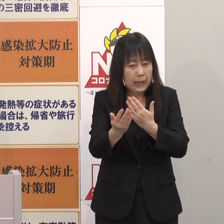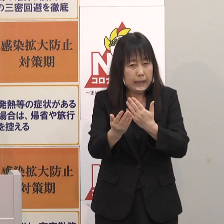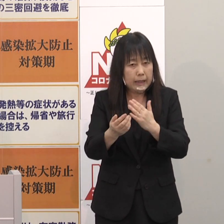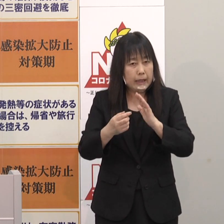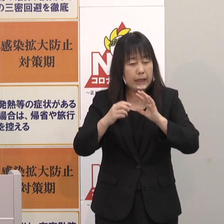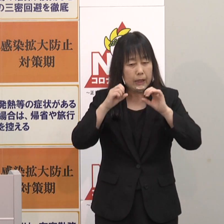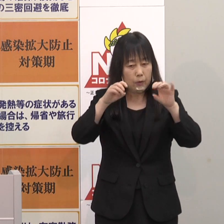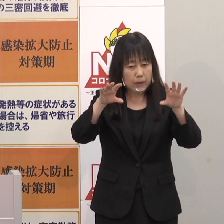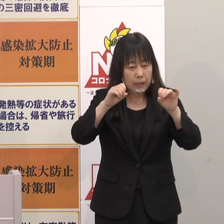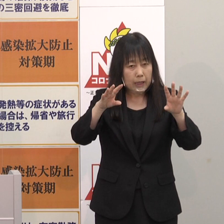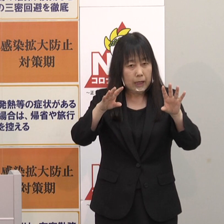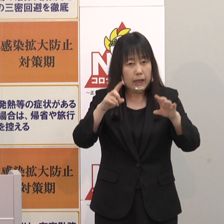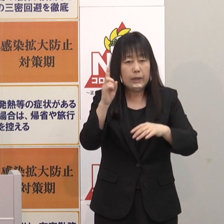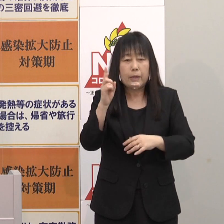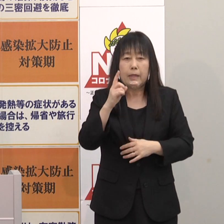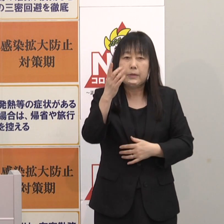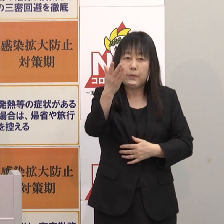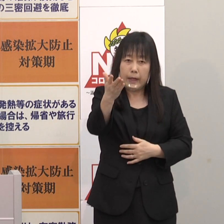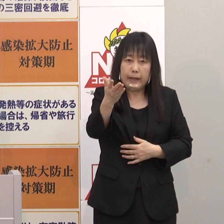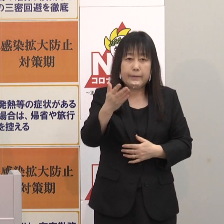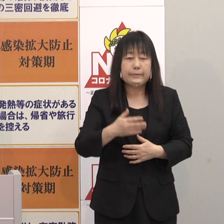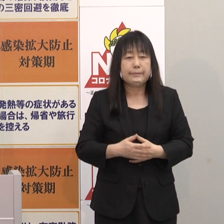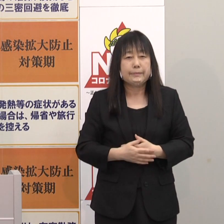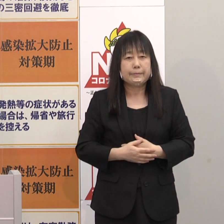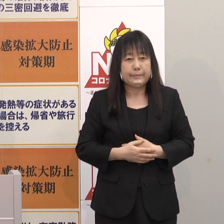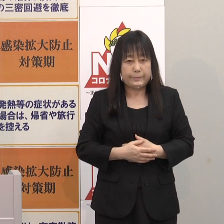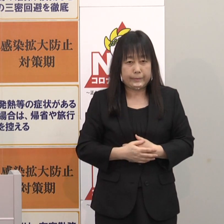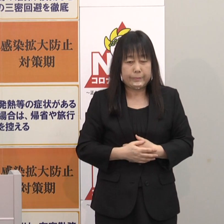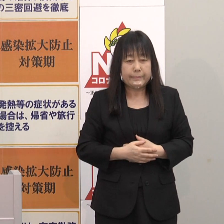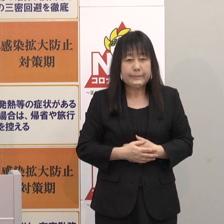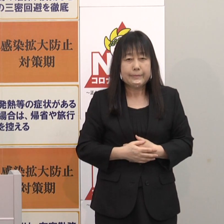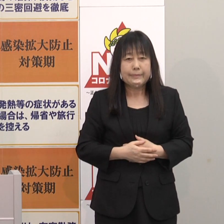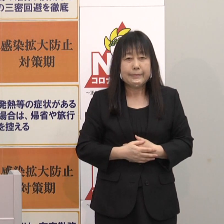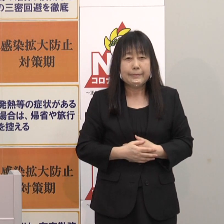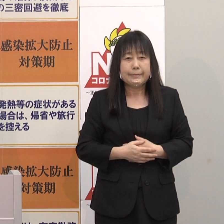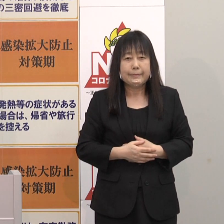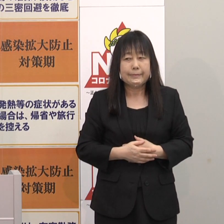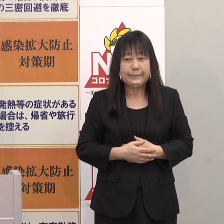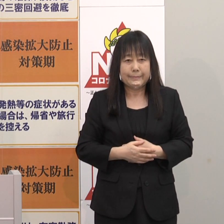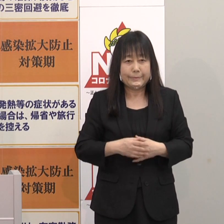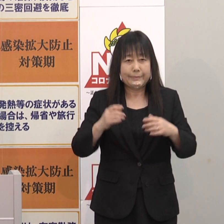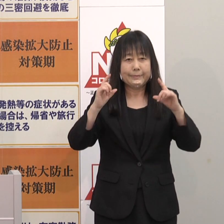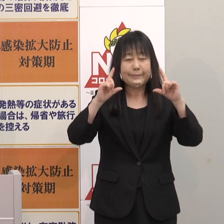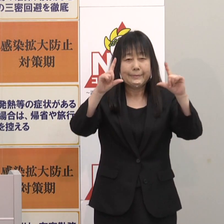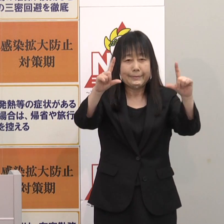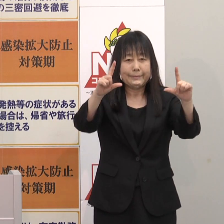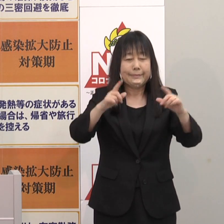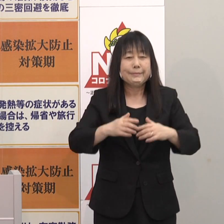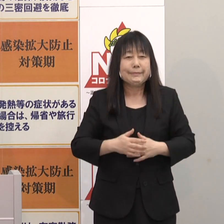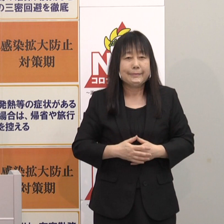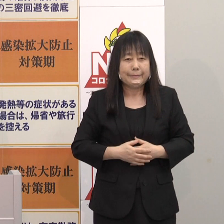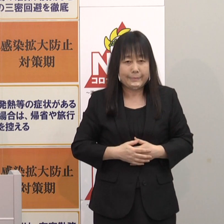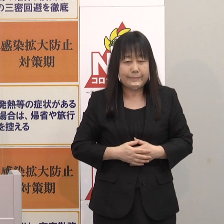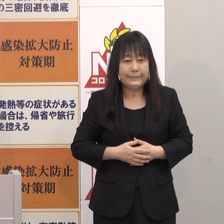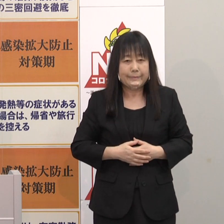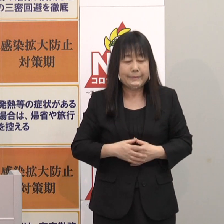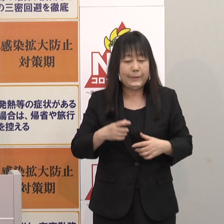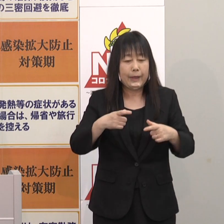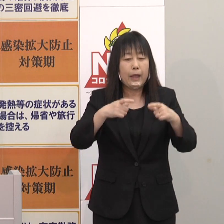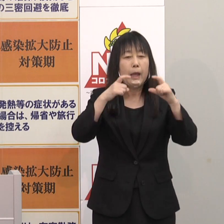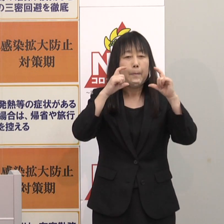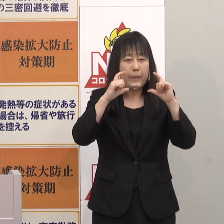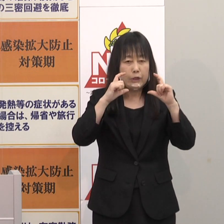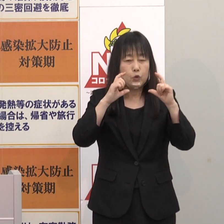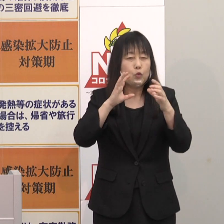はい、マスクの着用についてですね、いろんなこの考え方もあるかと思いますけれ